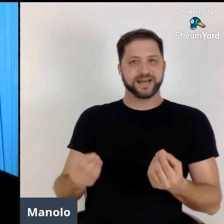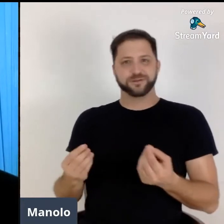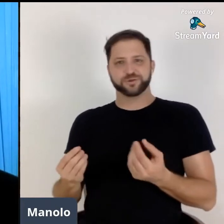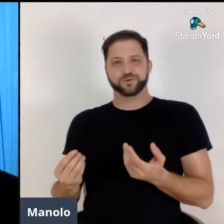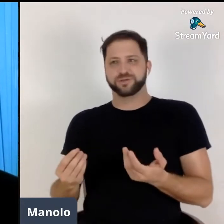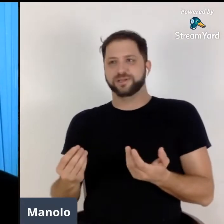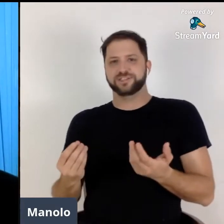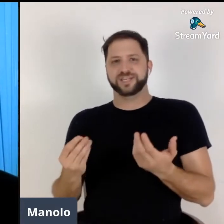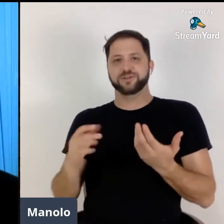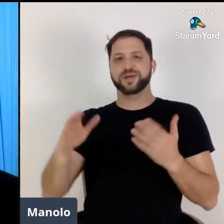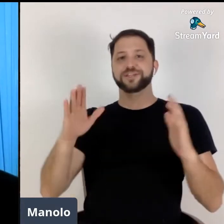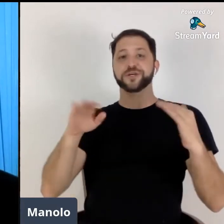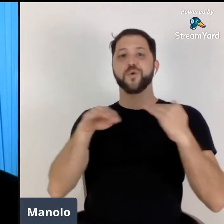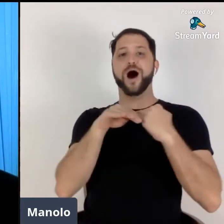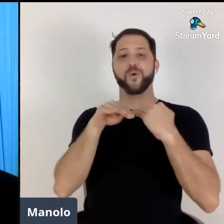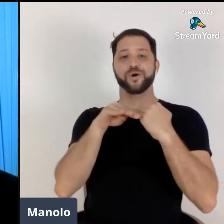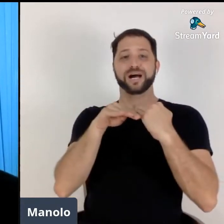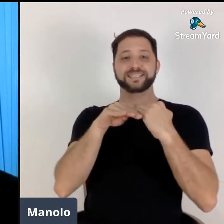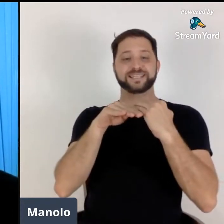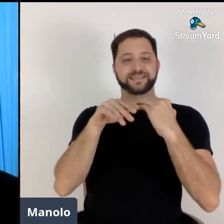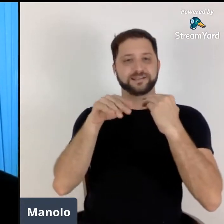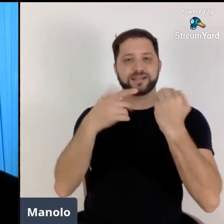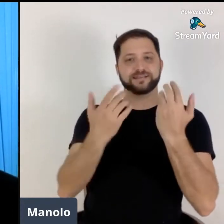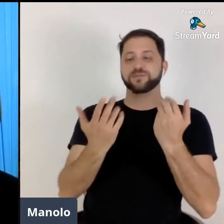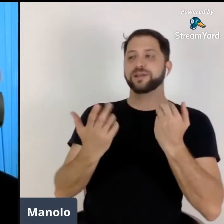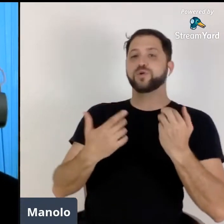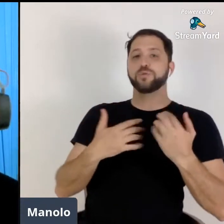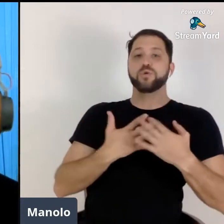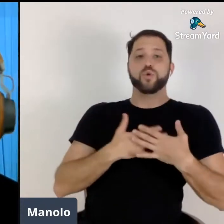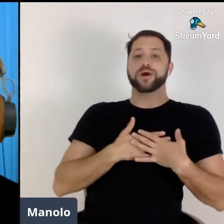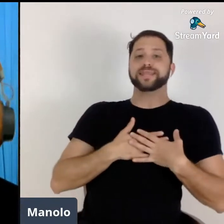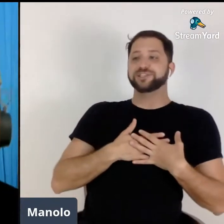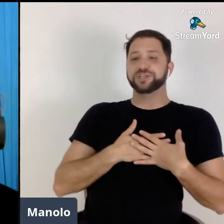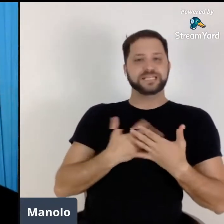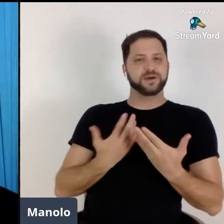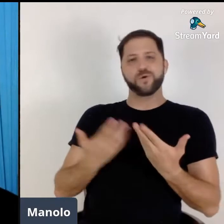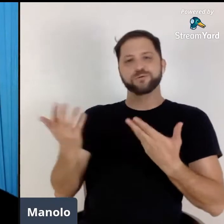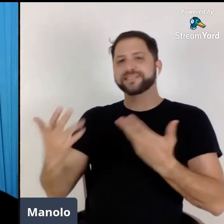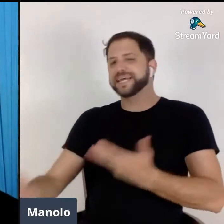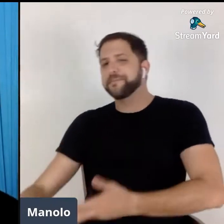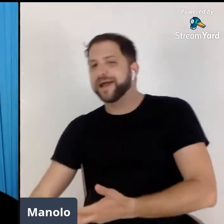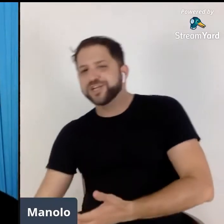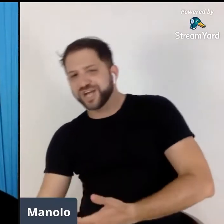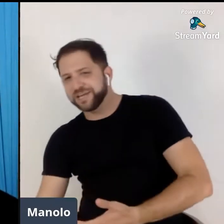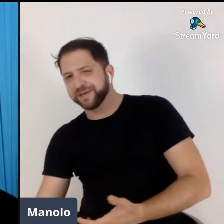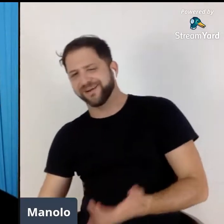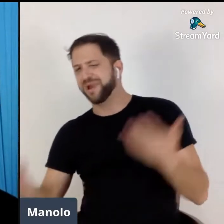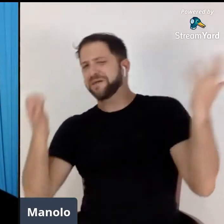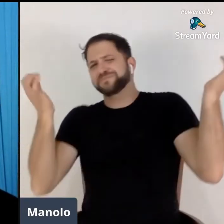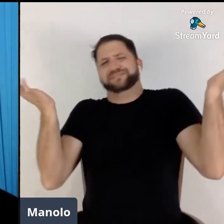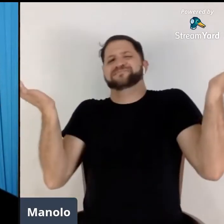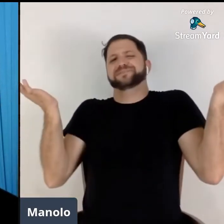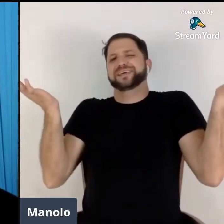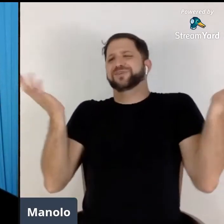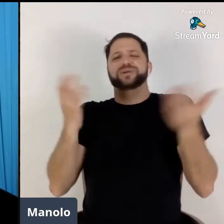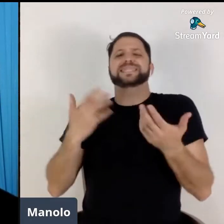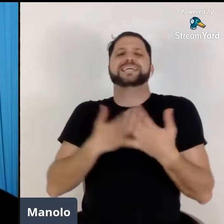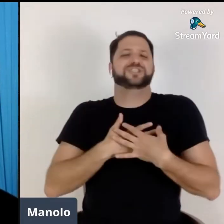tirando a liberdade do surdo e tirando ele de igual. Você está tratando ele como um coitadinho, ele não consegue abaixar e pegar um